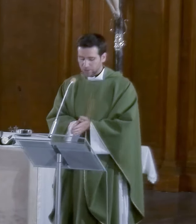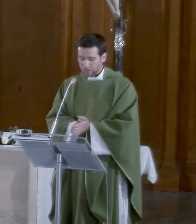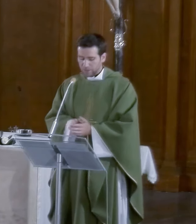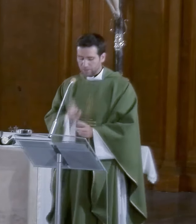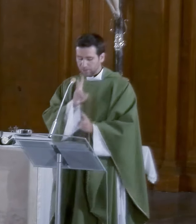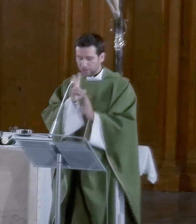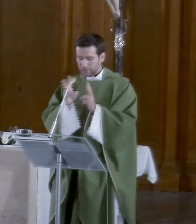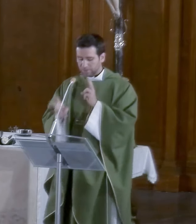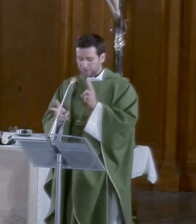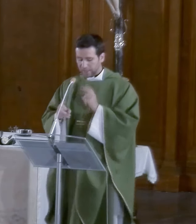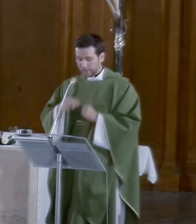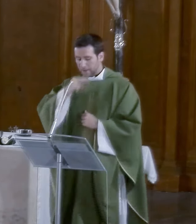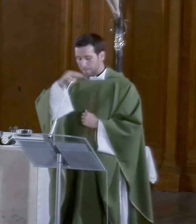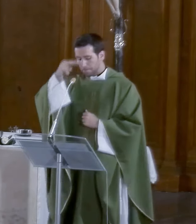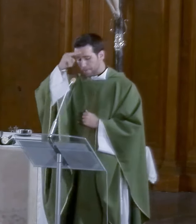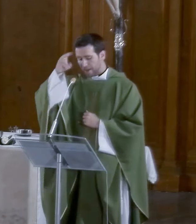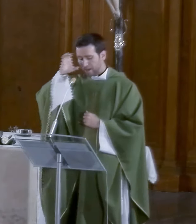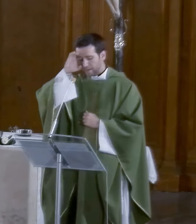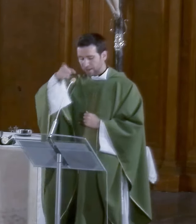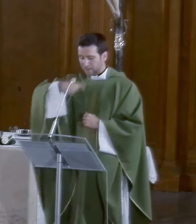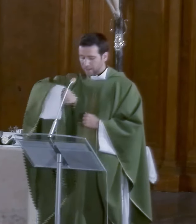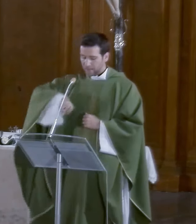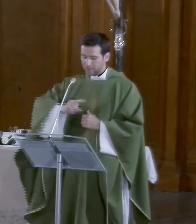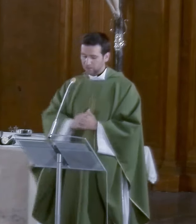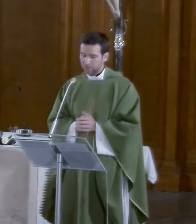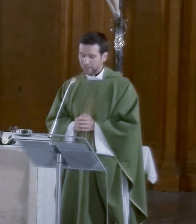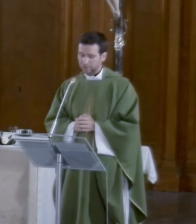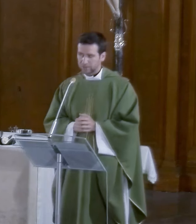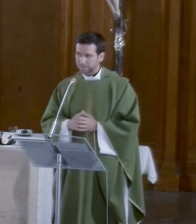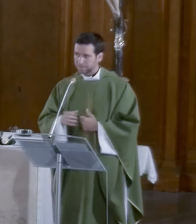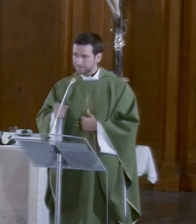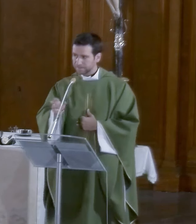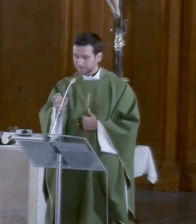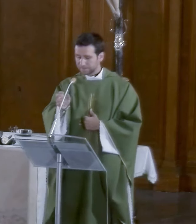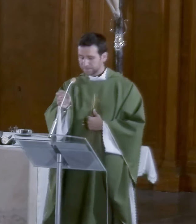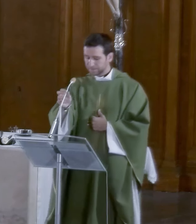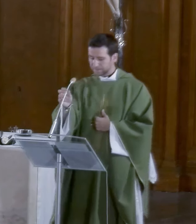todos. Podemos responder: Padre, escúchanos.